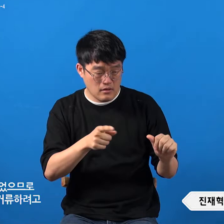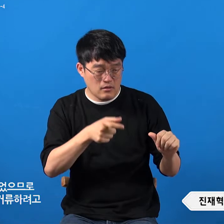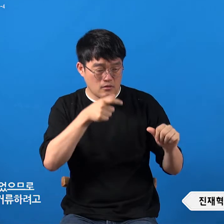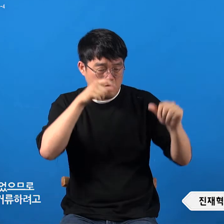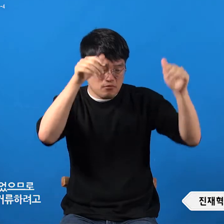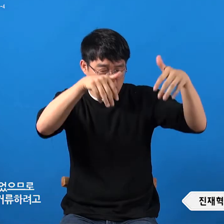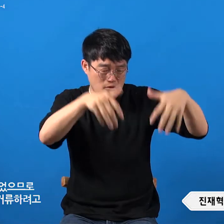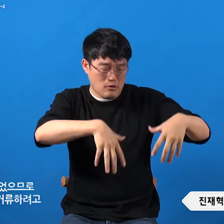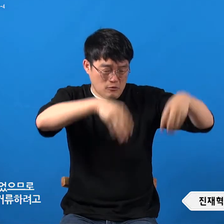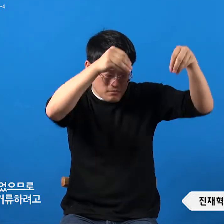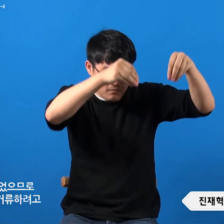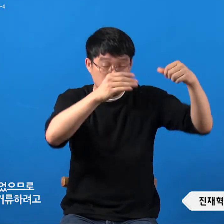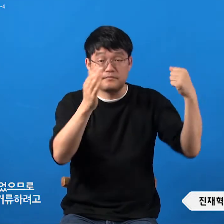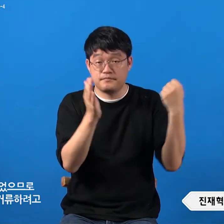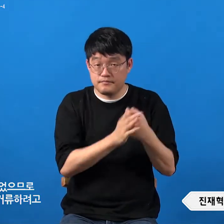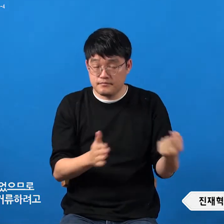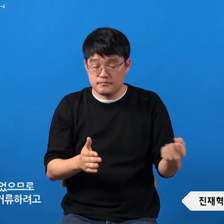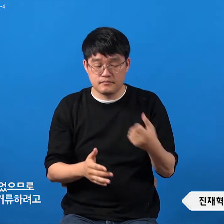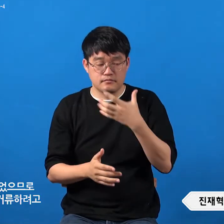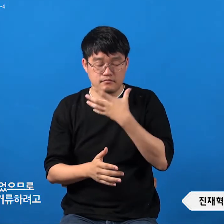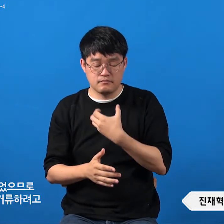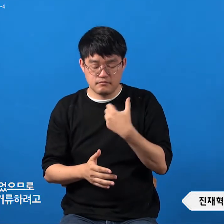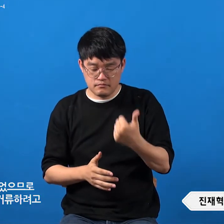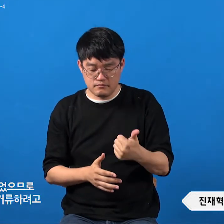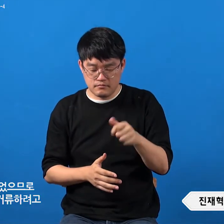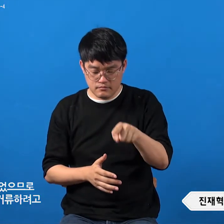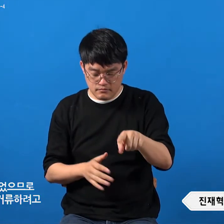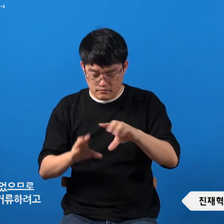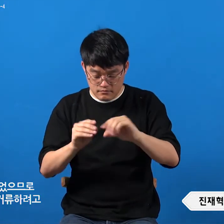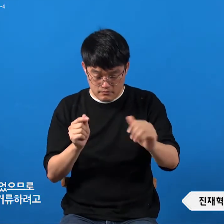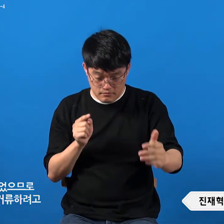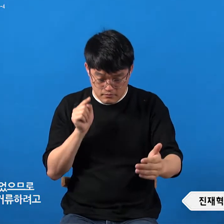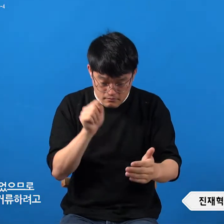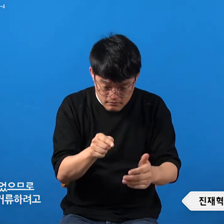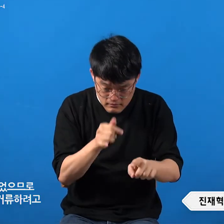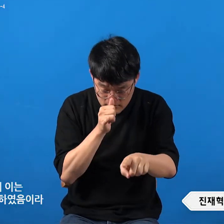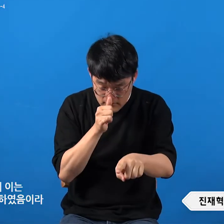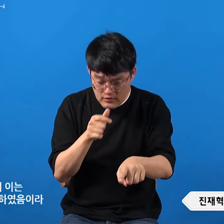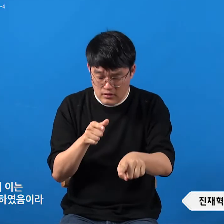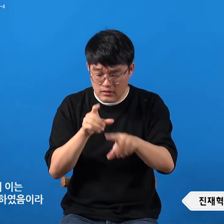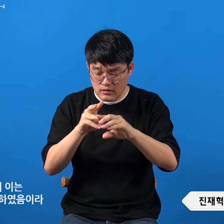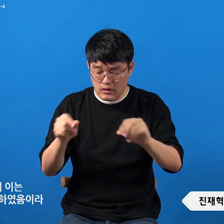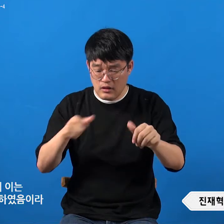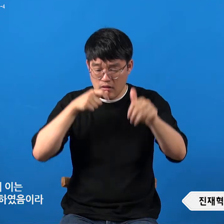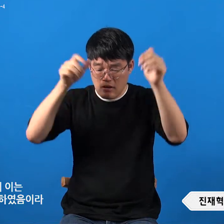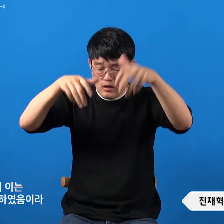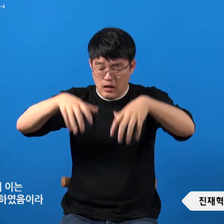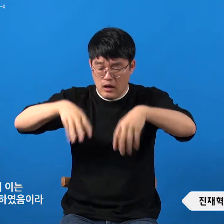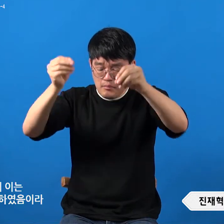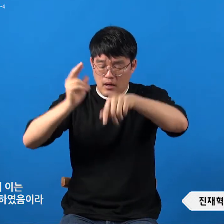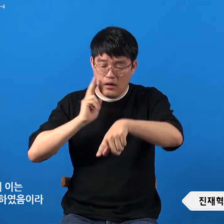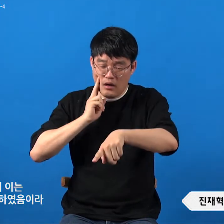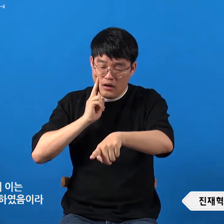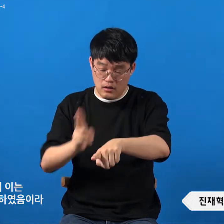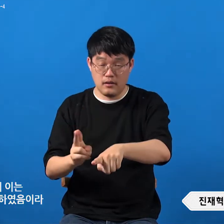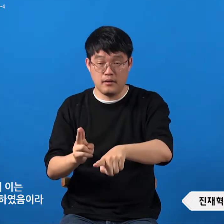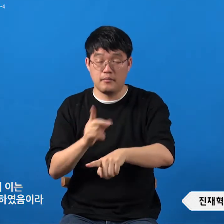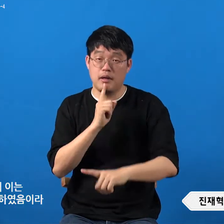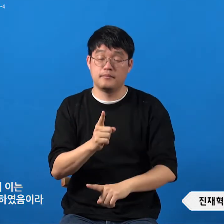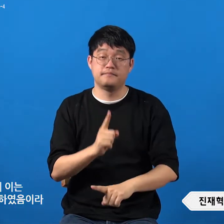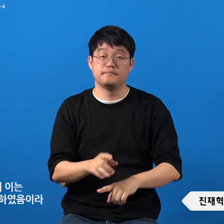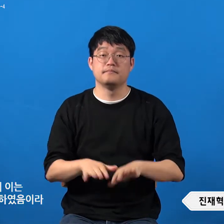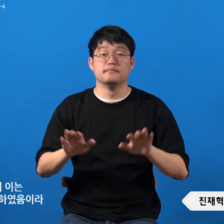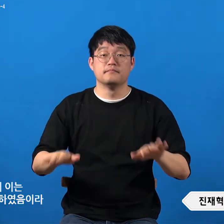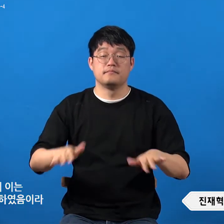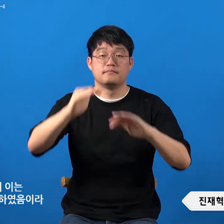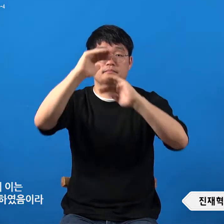아브라함이 애굽에 거류하려고 그리로 내려갔으니 이는 그 땅에 기근이 심하였습니다. 자,